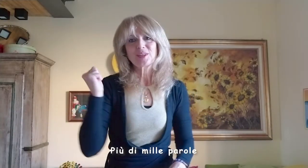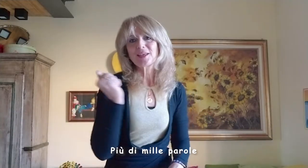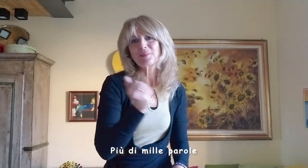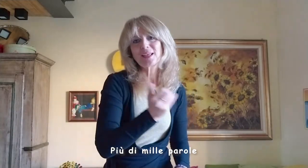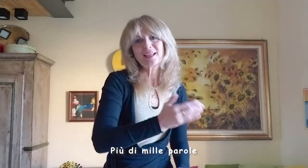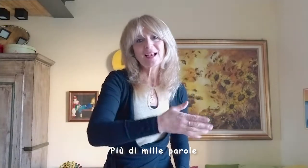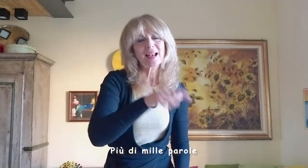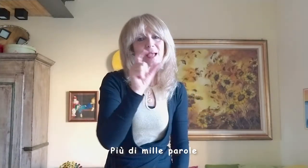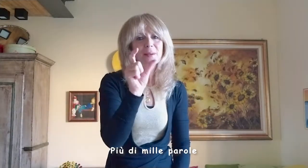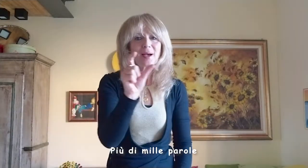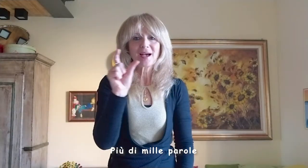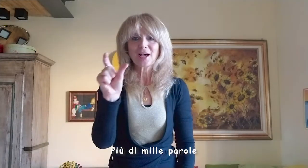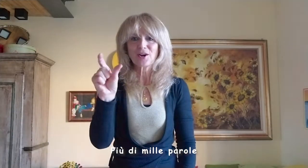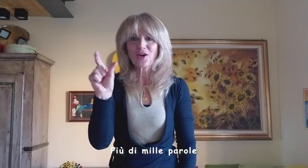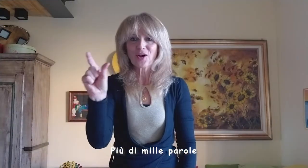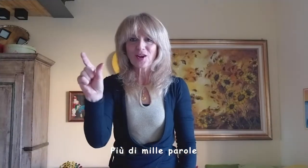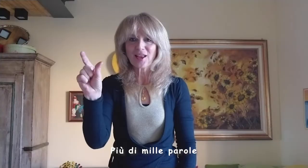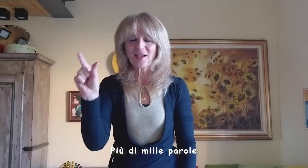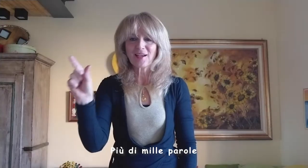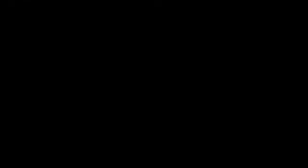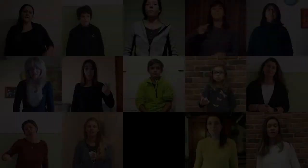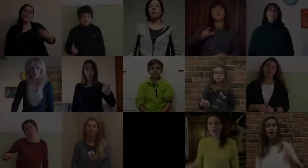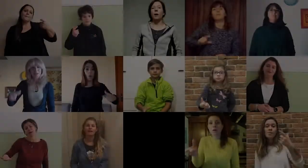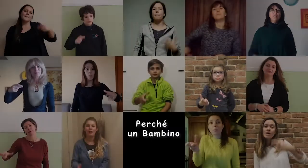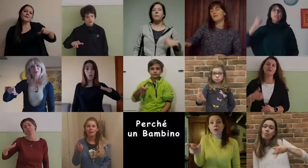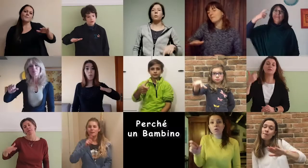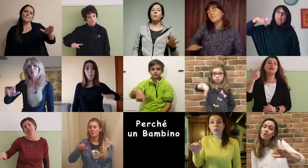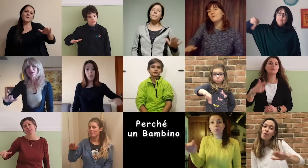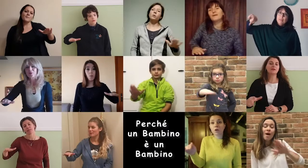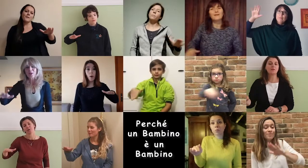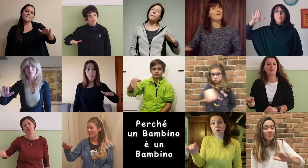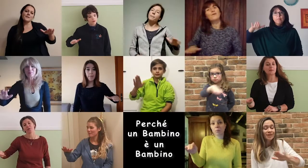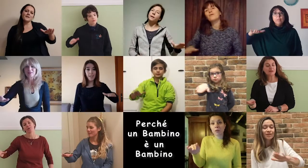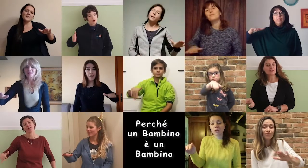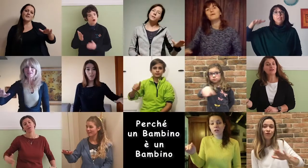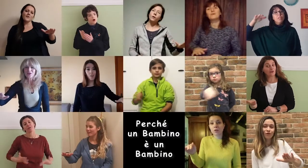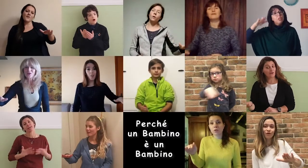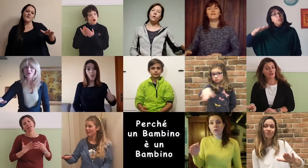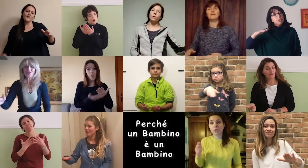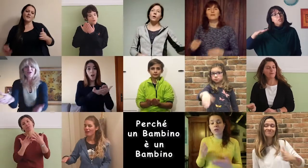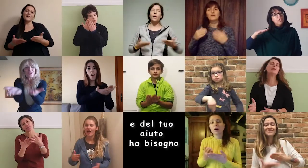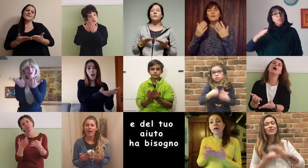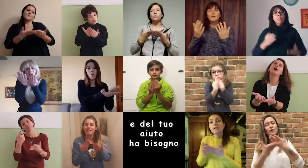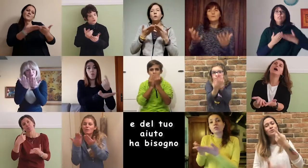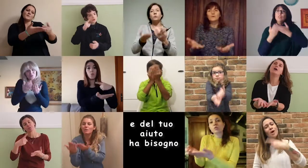più di mille parole. Perché un bambino è un bambino e del tuo aiuto